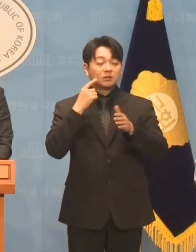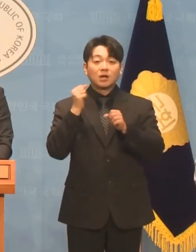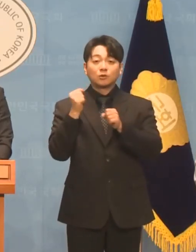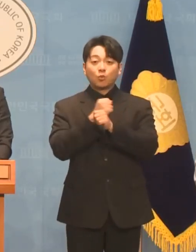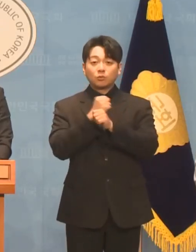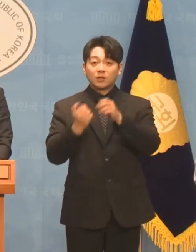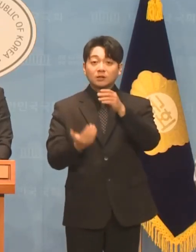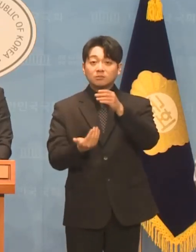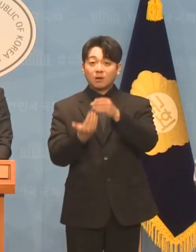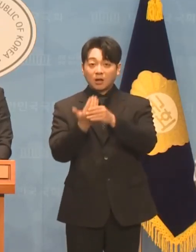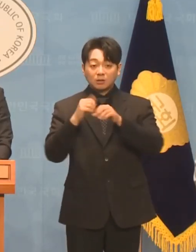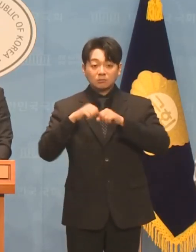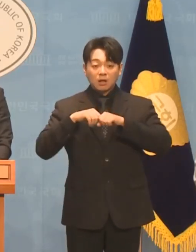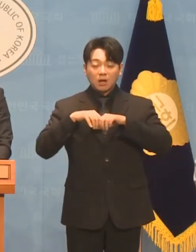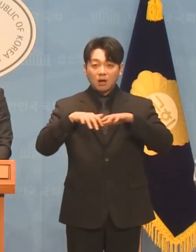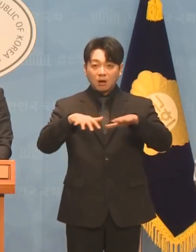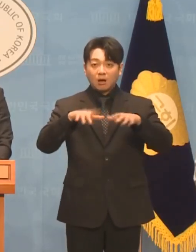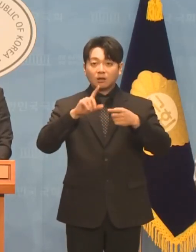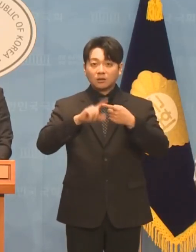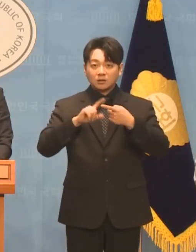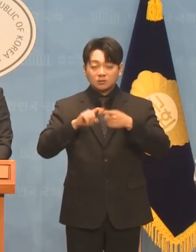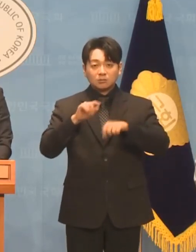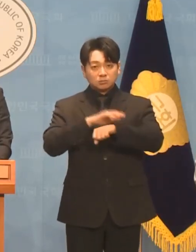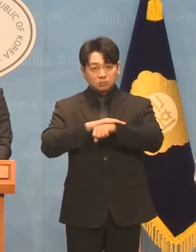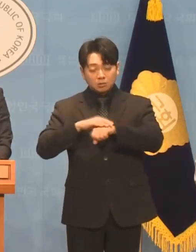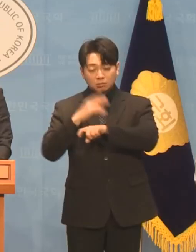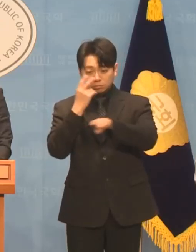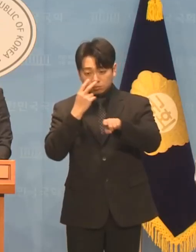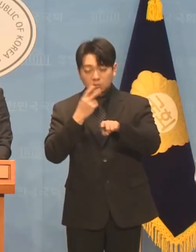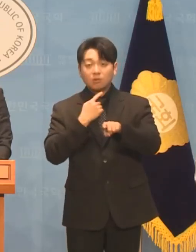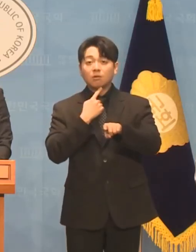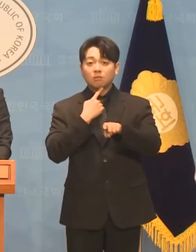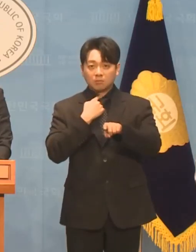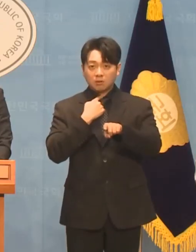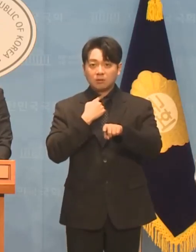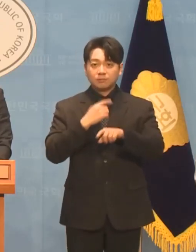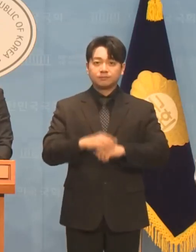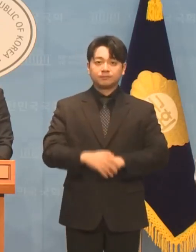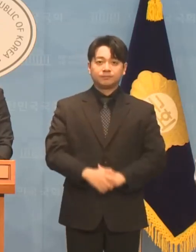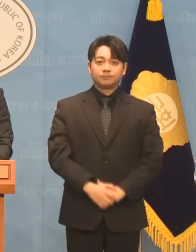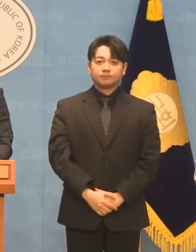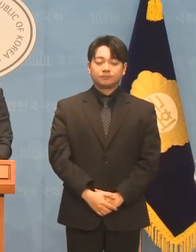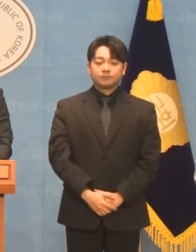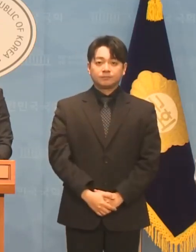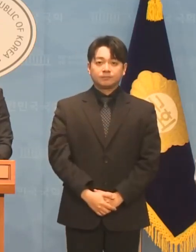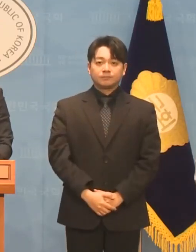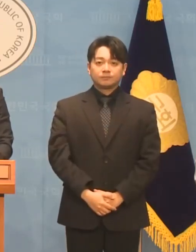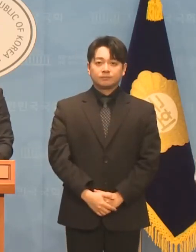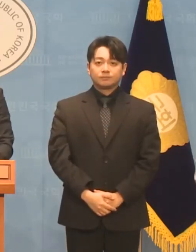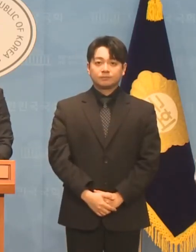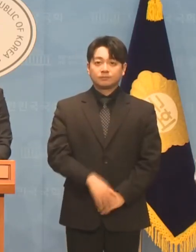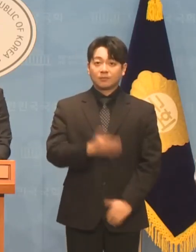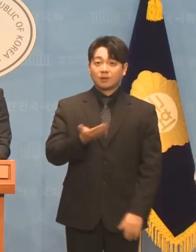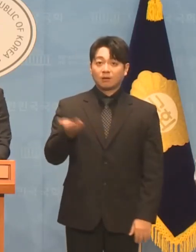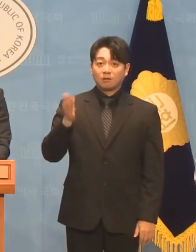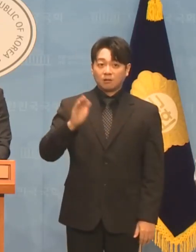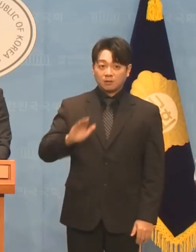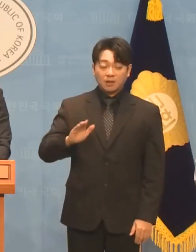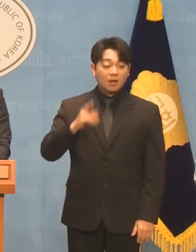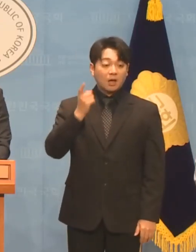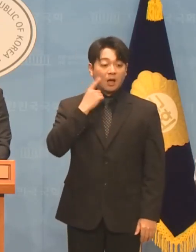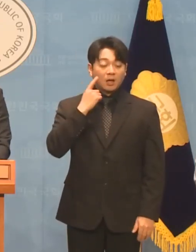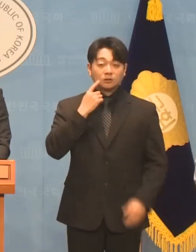대해서 그 유언비서에 대해서는 적극적으로 대응을 한다고 이야기하기도 했습니다. 그런데 가짜뉴스를 제보받아